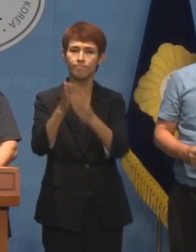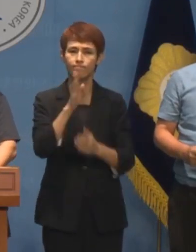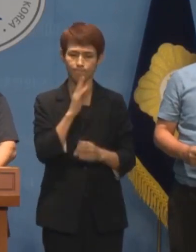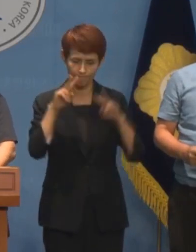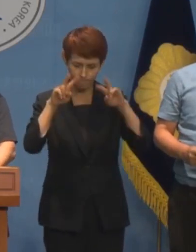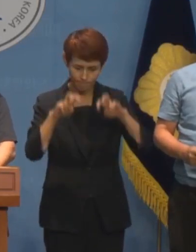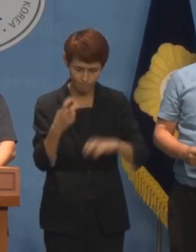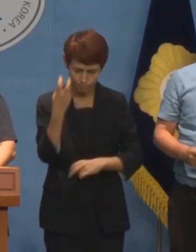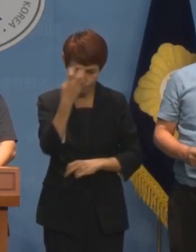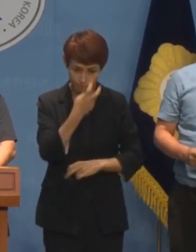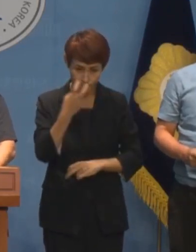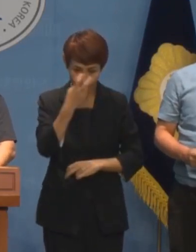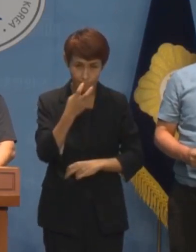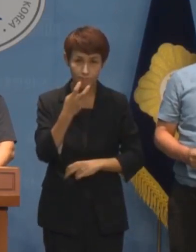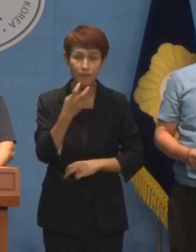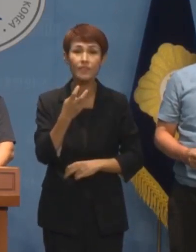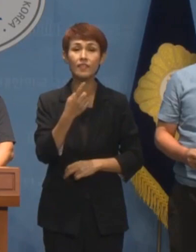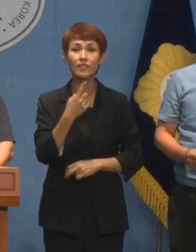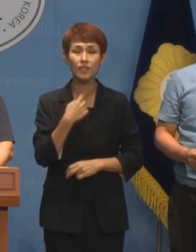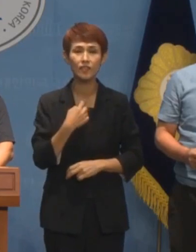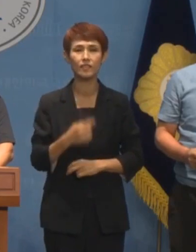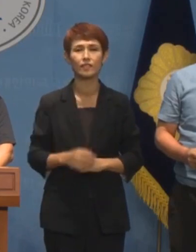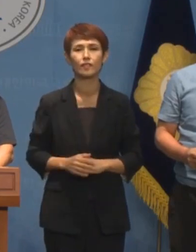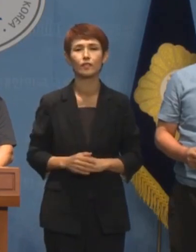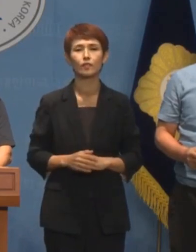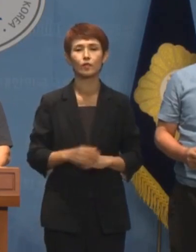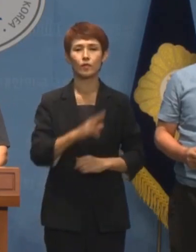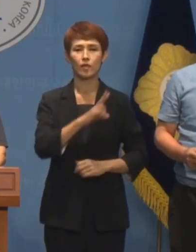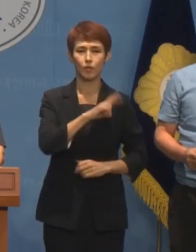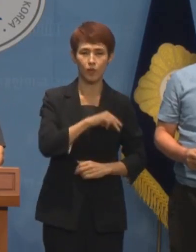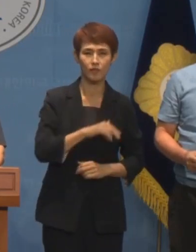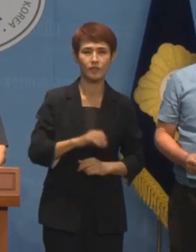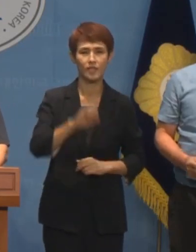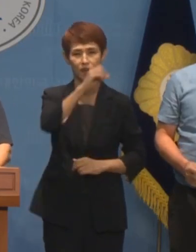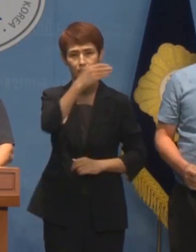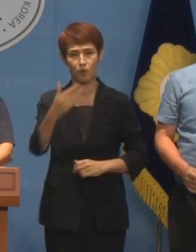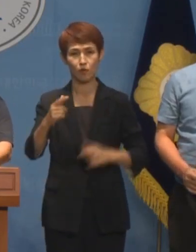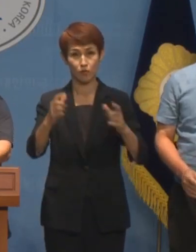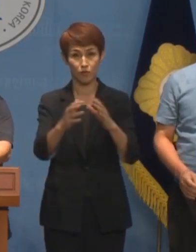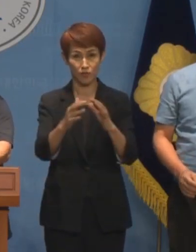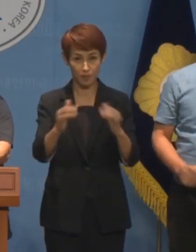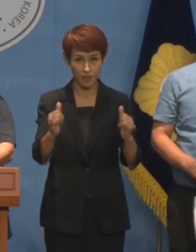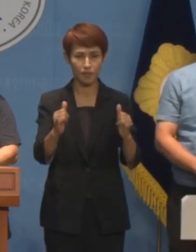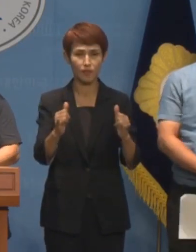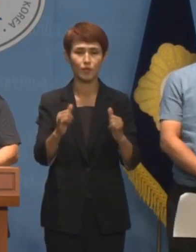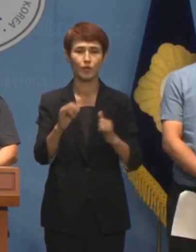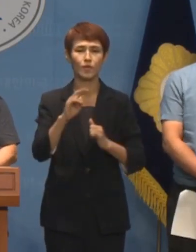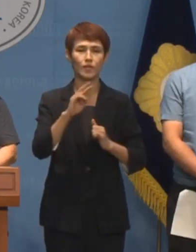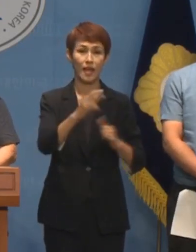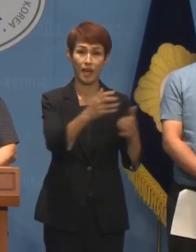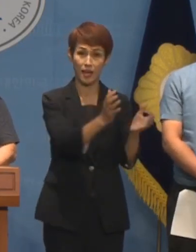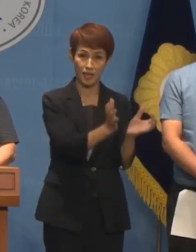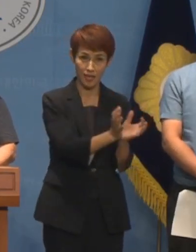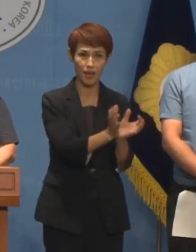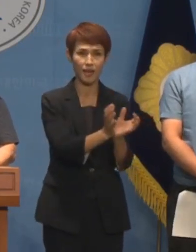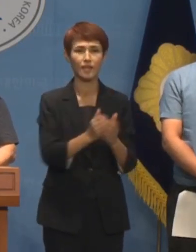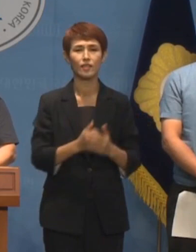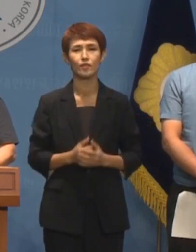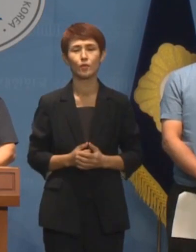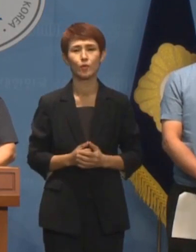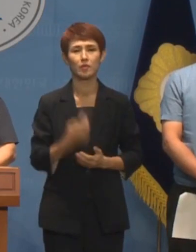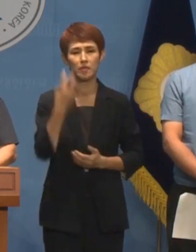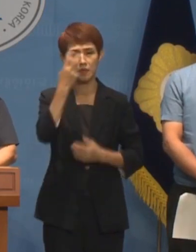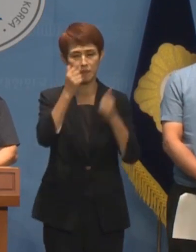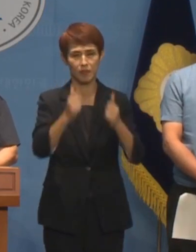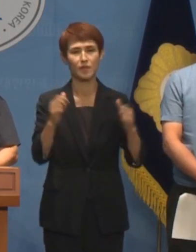애써온 국회의원, 그리고 양평 주민, 그리고 양평 지역 야당 시민사회, 그리고 민생경제연구소 검사